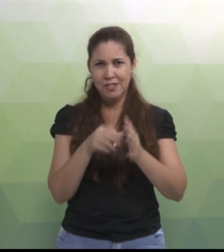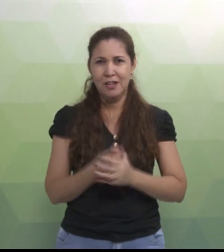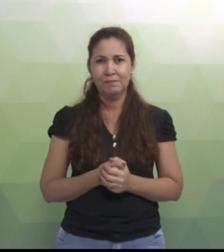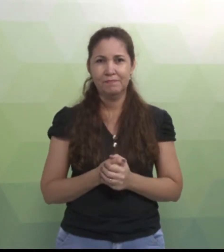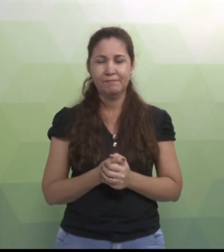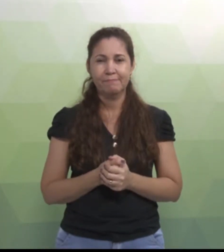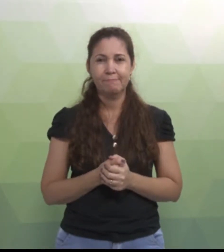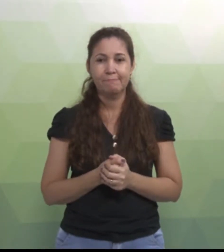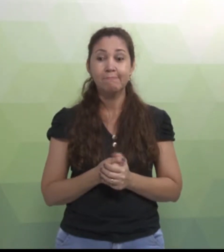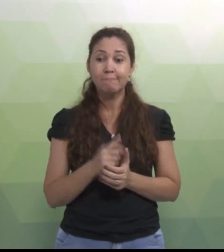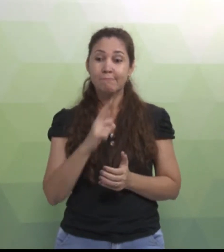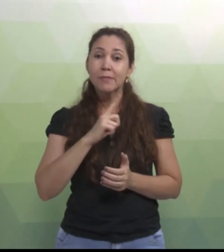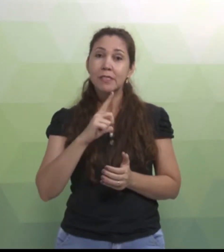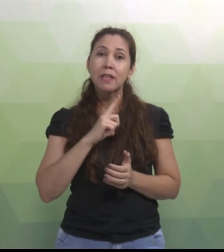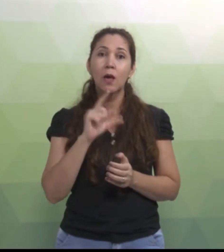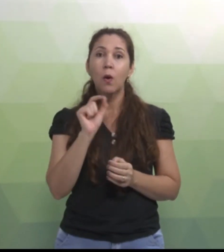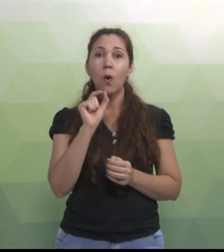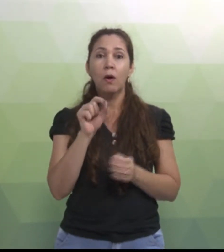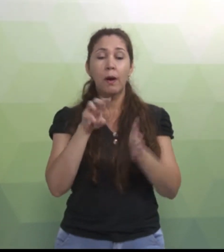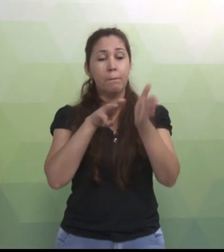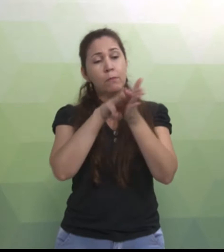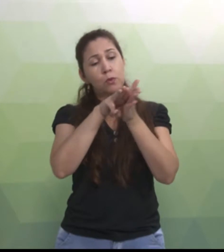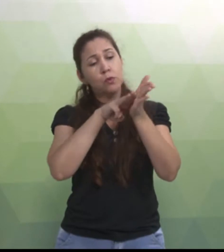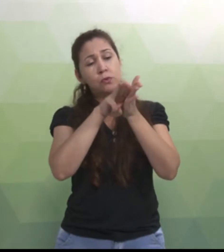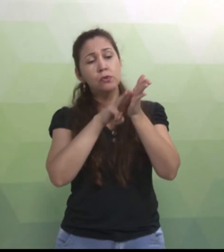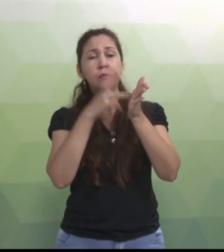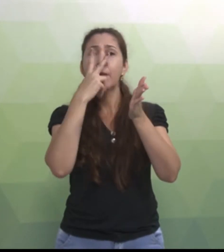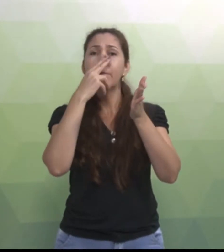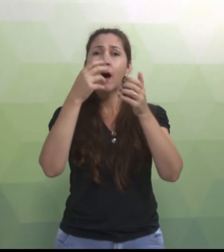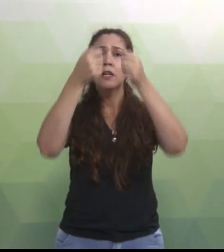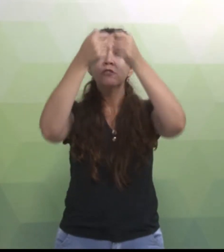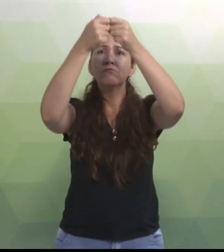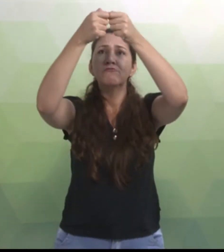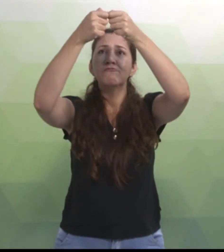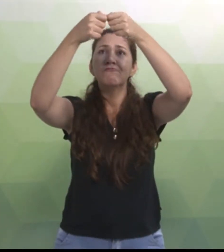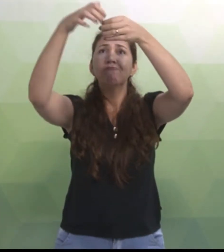Então, a metodologia, ela tem vários leques.